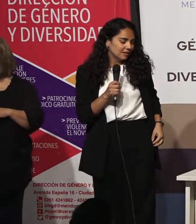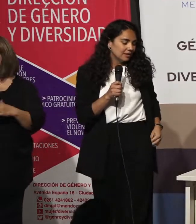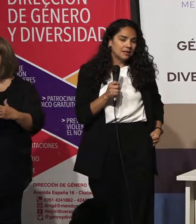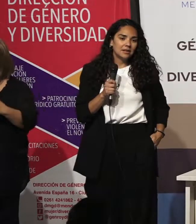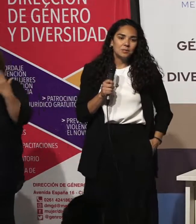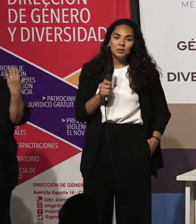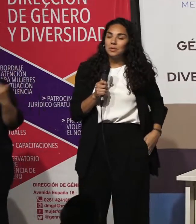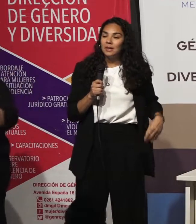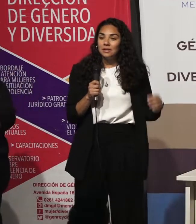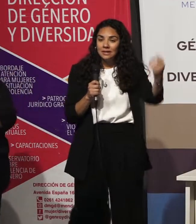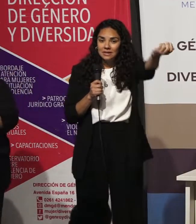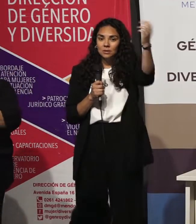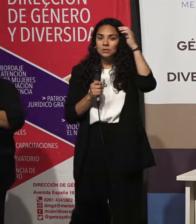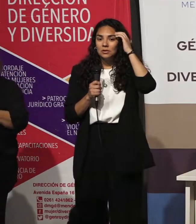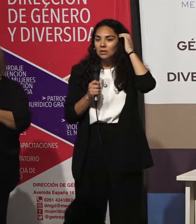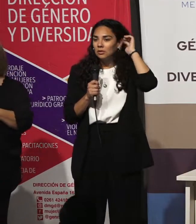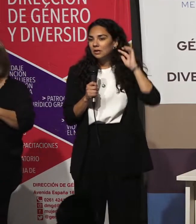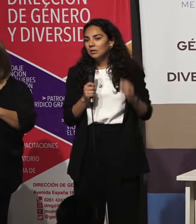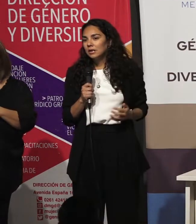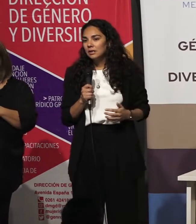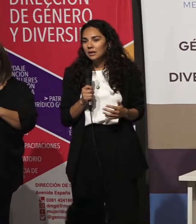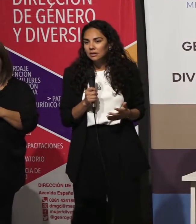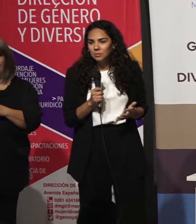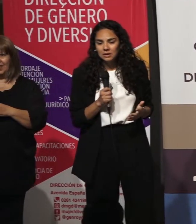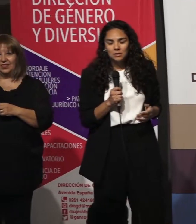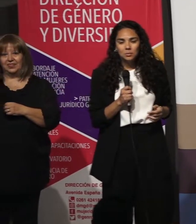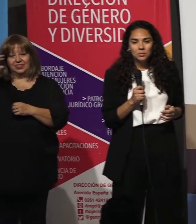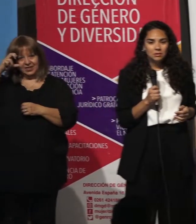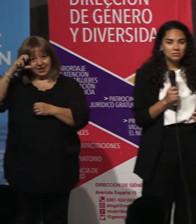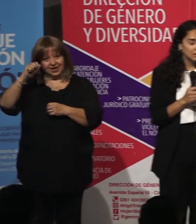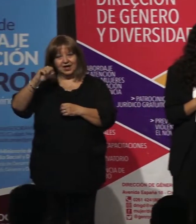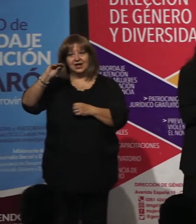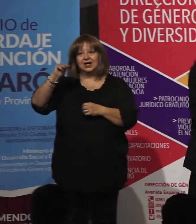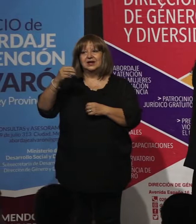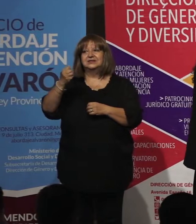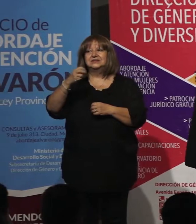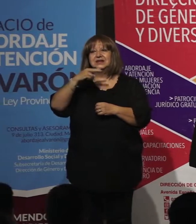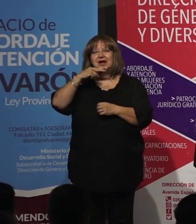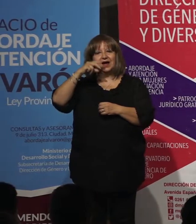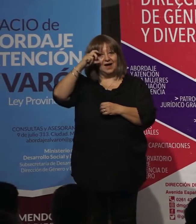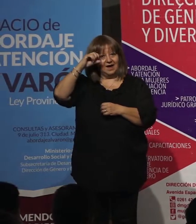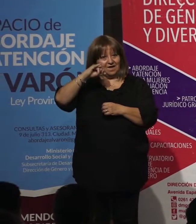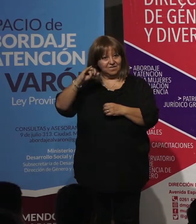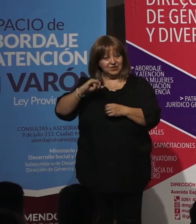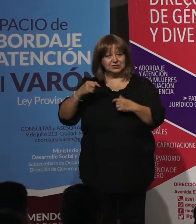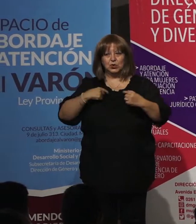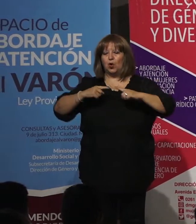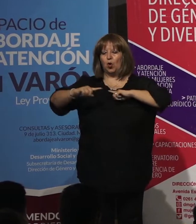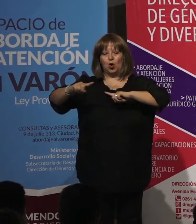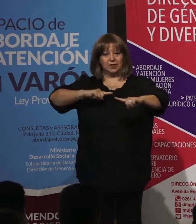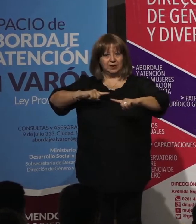días. Mi nombre es Andrea Chávez, soy la coordinadora general del Ministerio Público Fiscal. Gracias, Flor, por